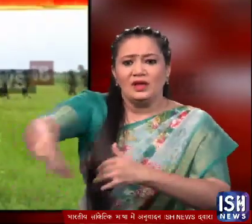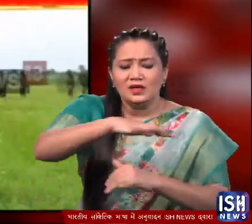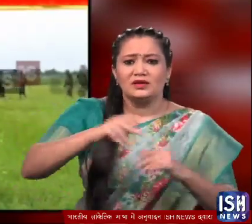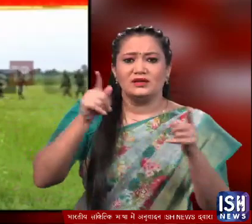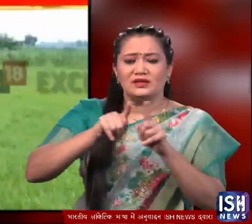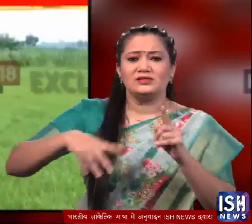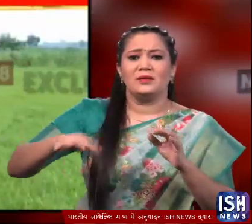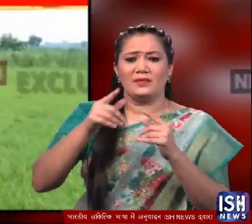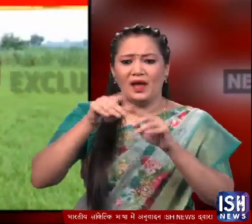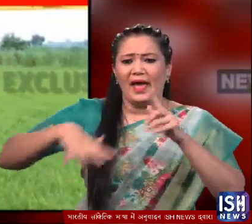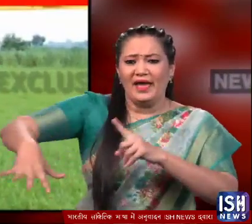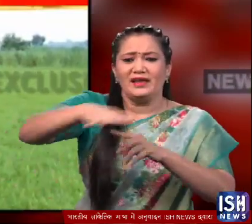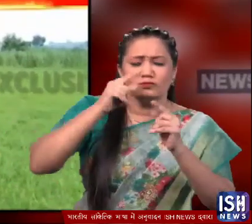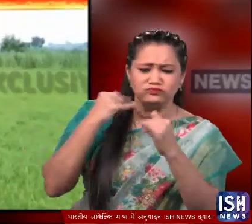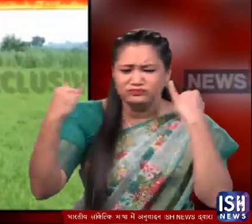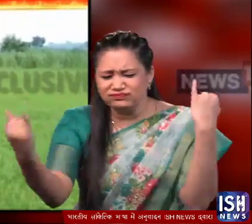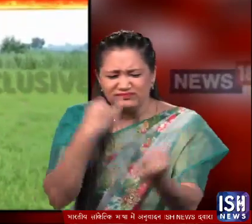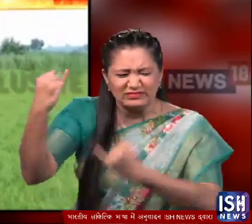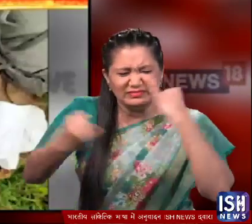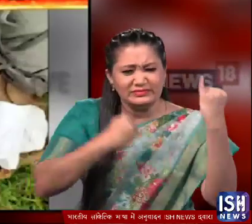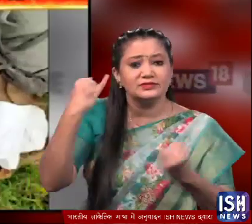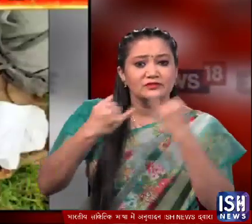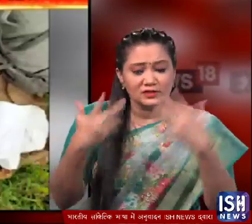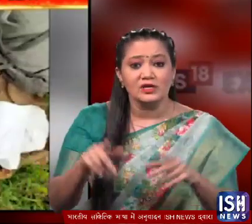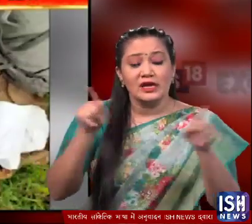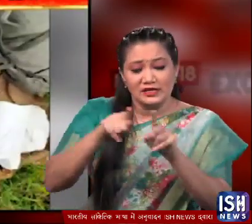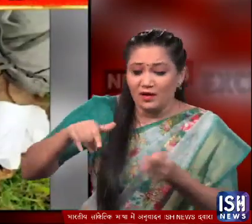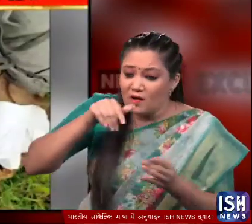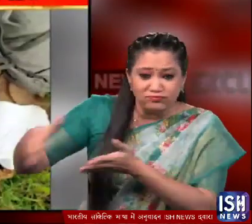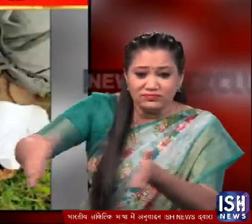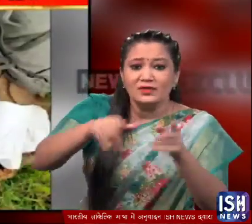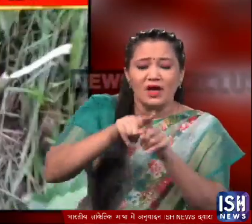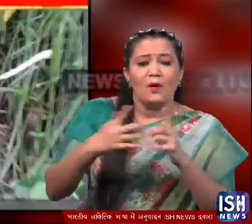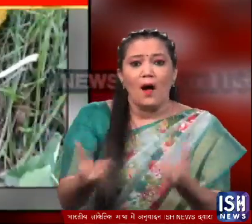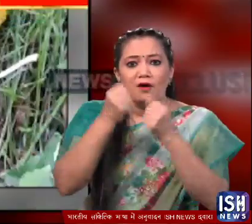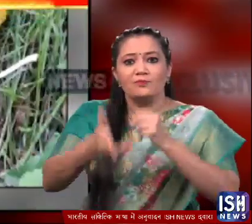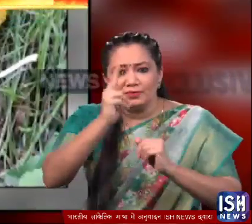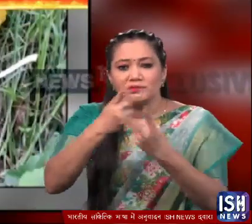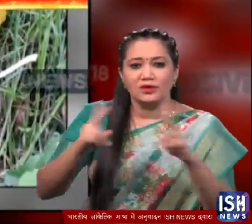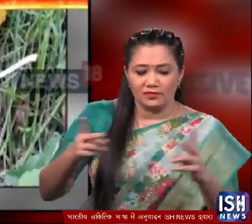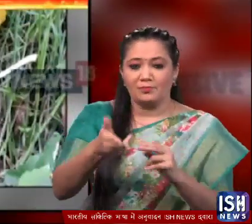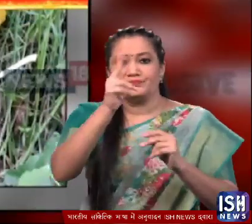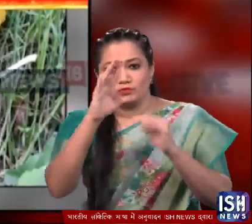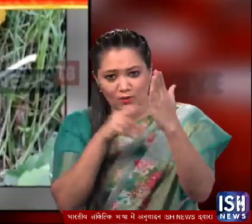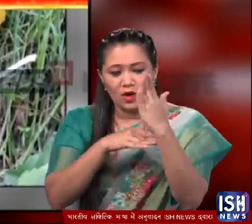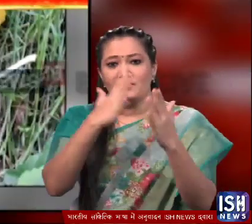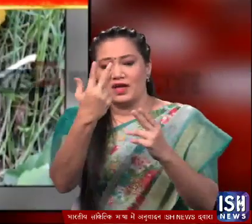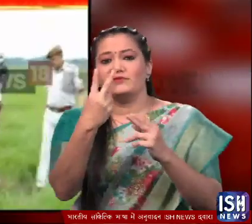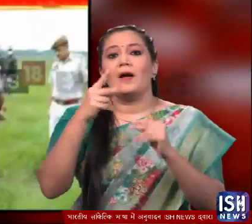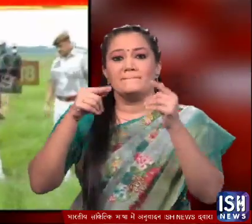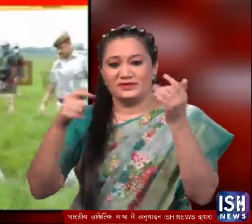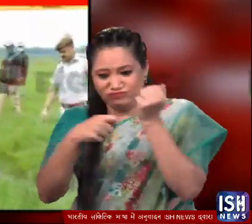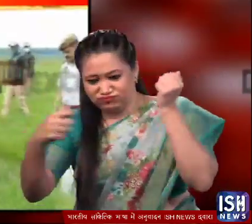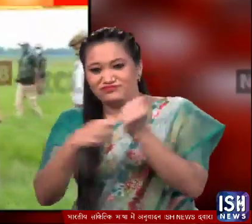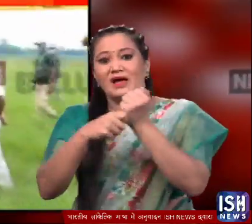बब्बर नाले के आसपास के इलाके का चप्पा चप्पा खंगाला, क्योंकि इस नाले से हथियारों का पैकेट मिला जिनमें 2 पिस्तौल और 5 मैगजीन शामिल